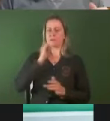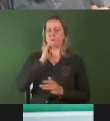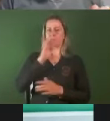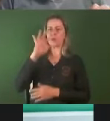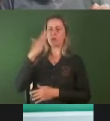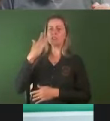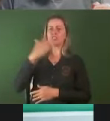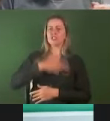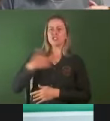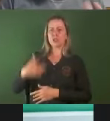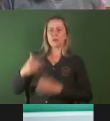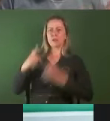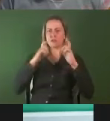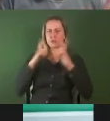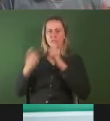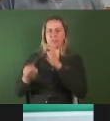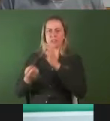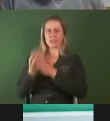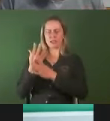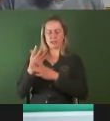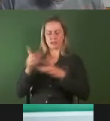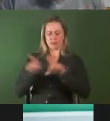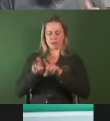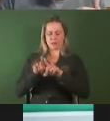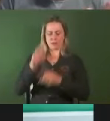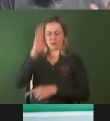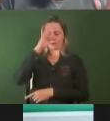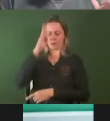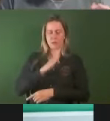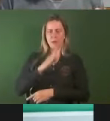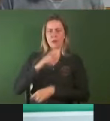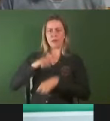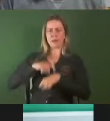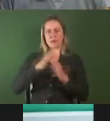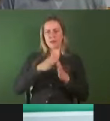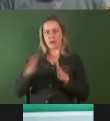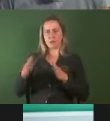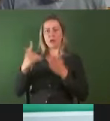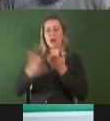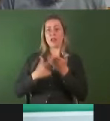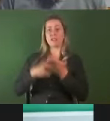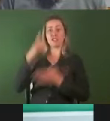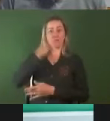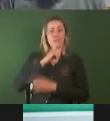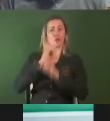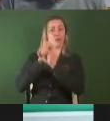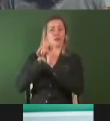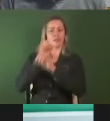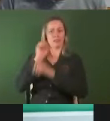japonesa cria, né? Principalmente desse período, os livros são proibitivos.